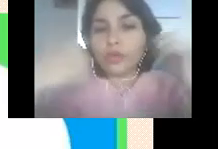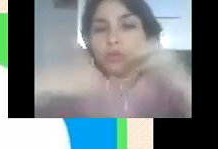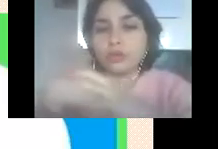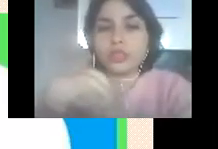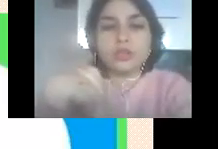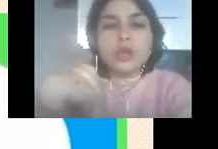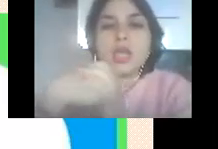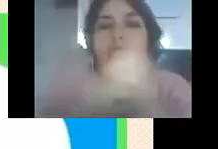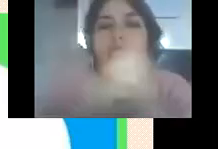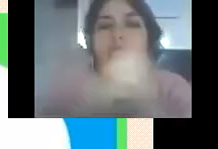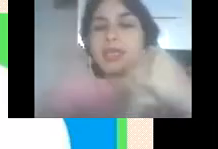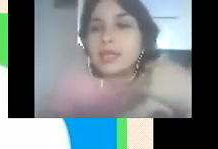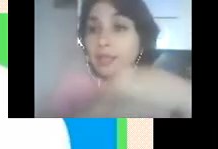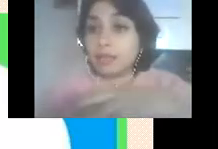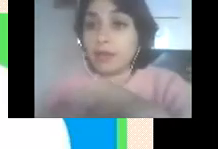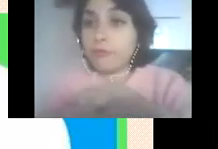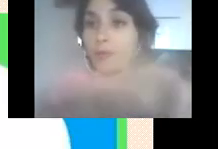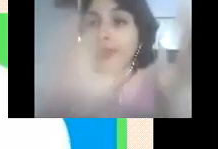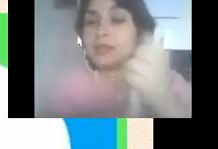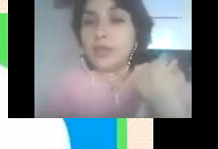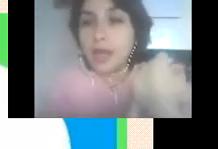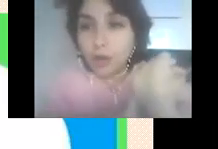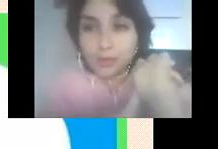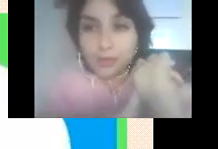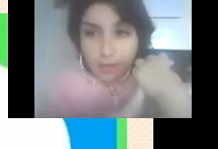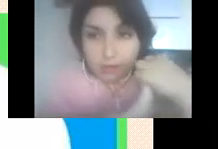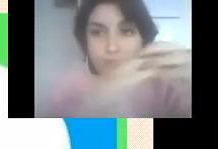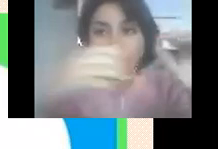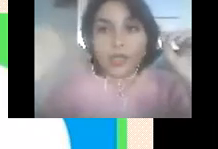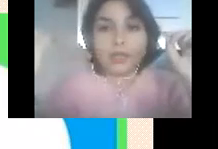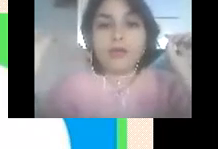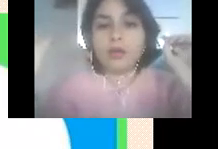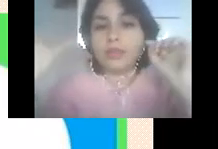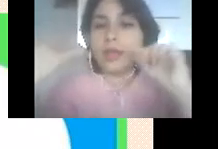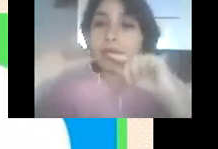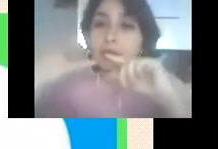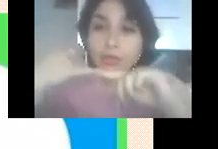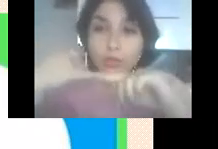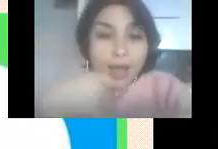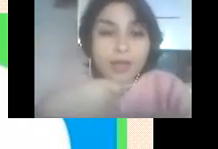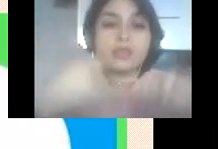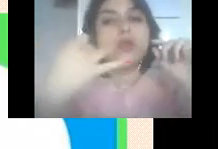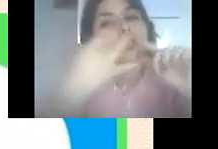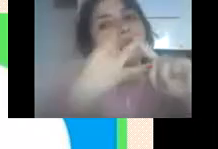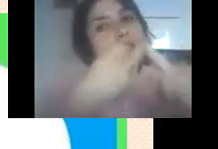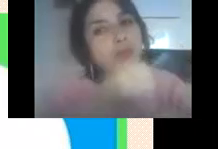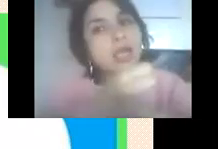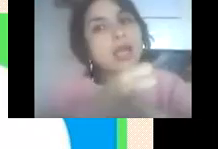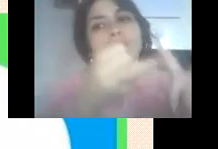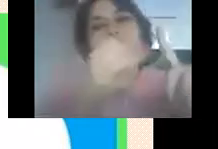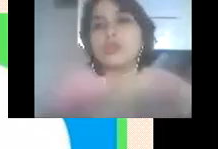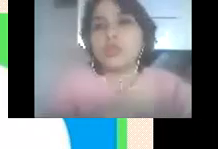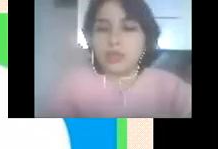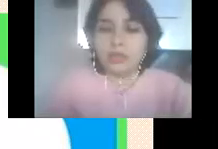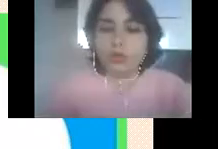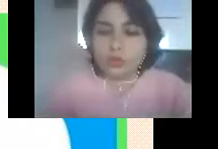cuero, entre otros, ¿cierto? Y que existían tres formas de clasificar los materiales, que estaban los materiales naturales, los artificiales